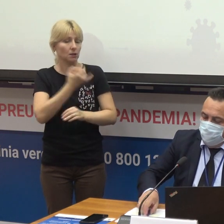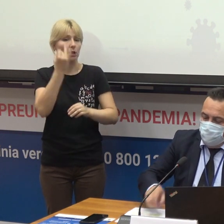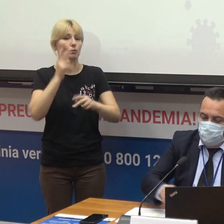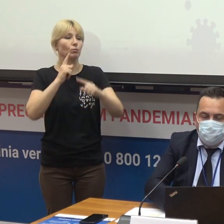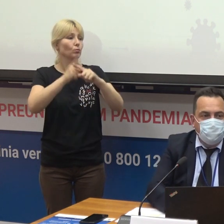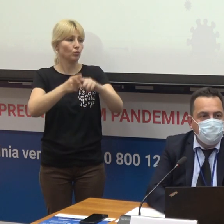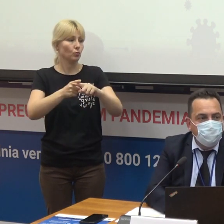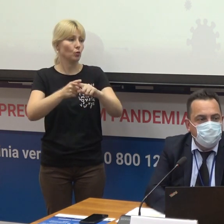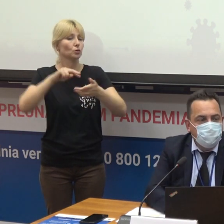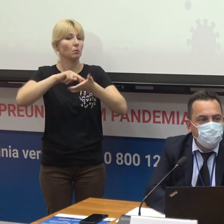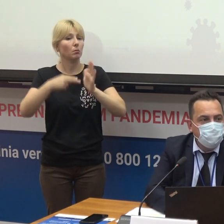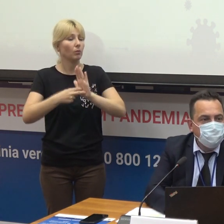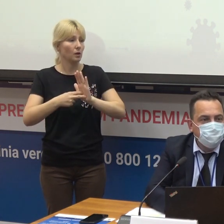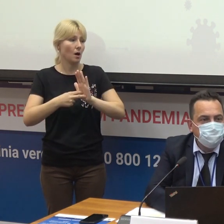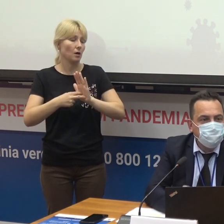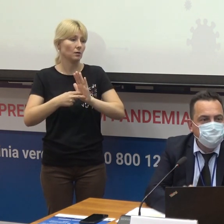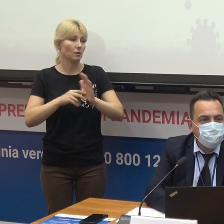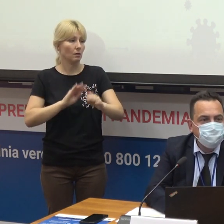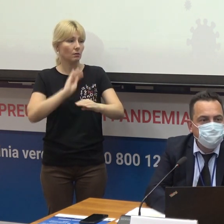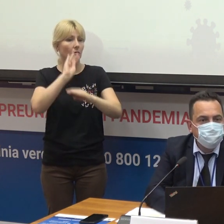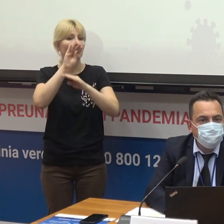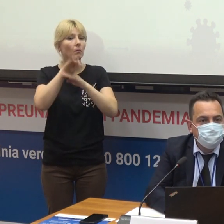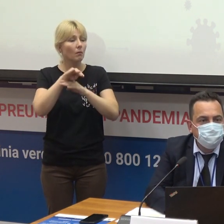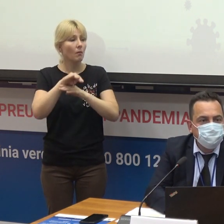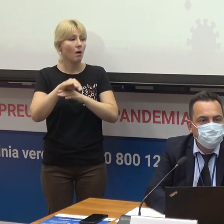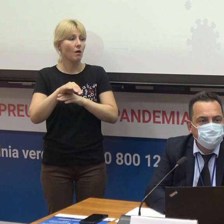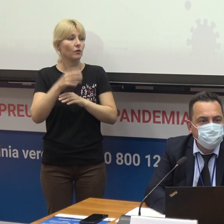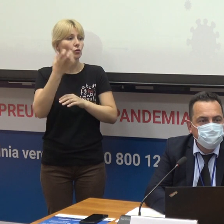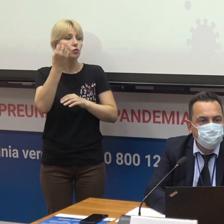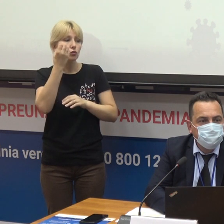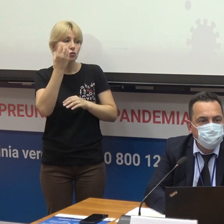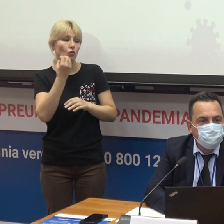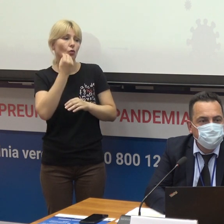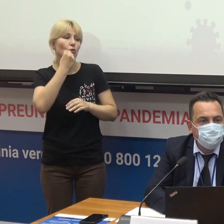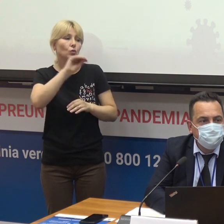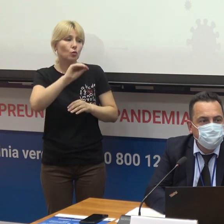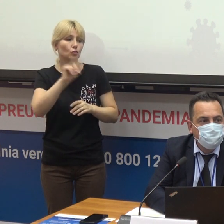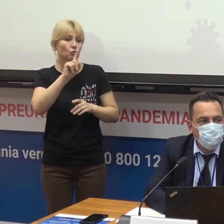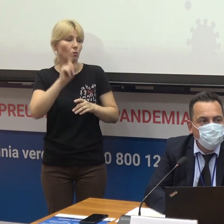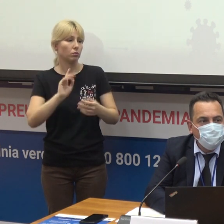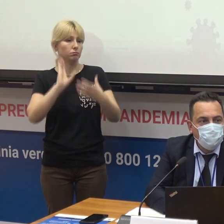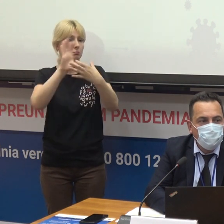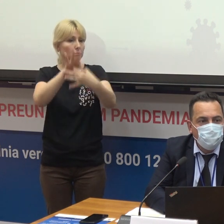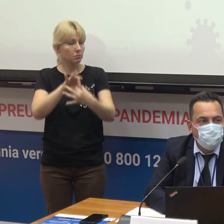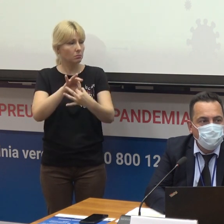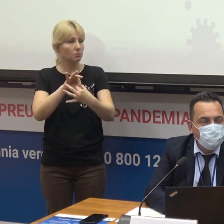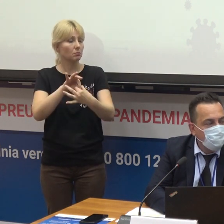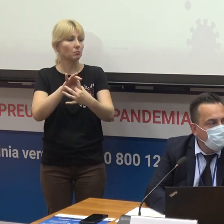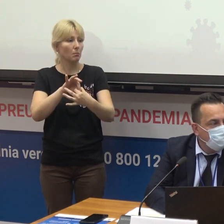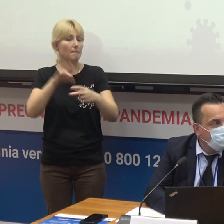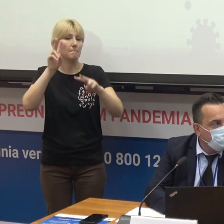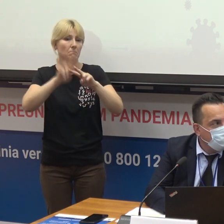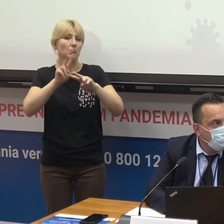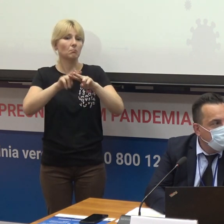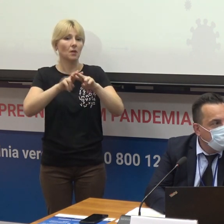adaug, planificăm o opțiune și mai relevantă să fie conectat cu chiar și cu